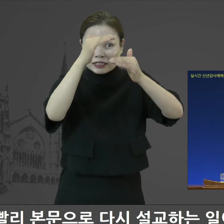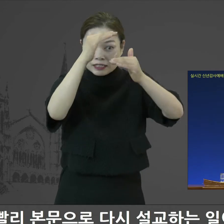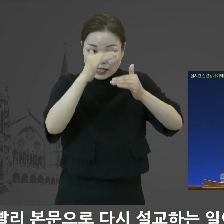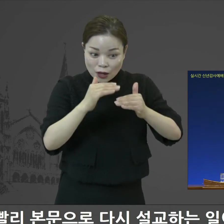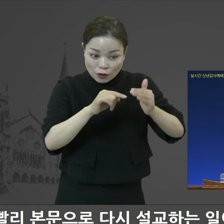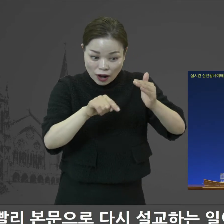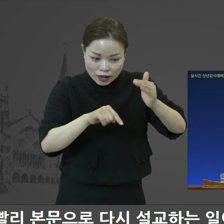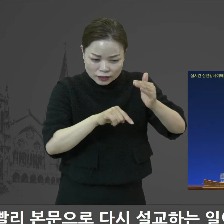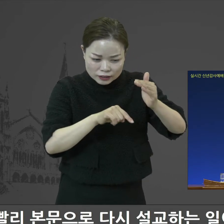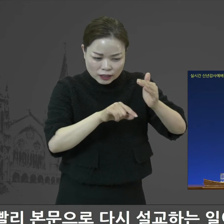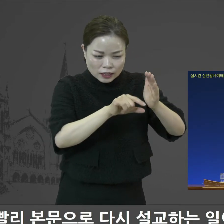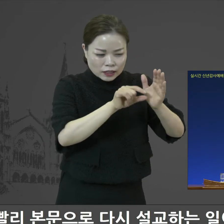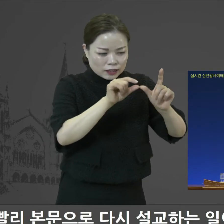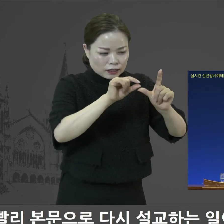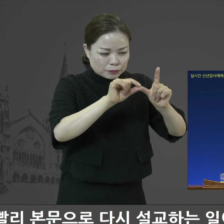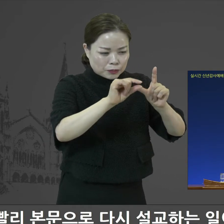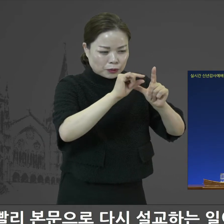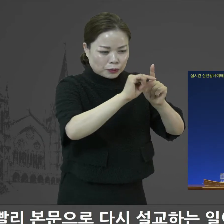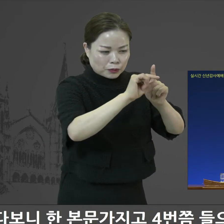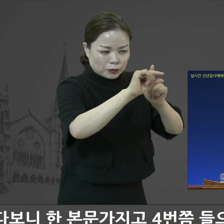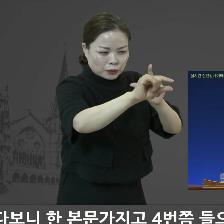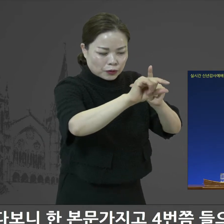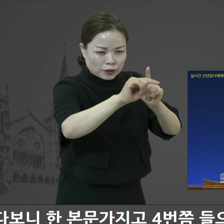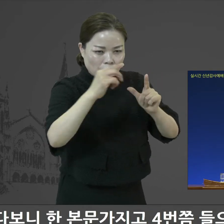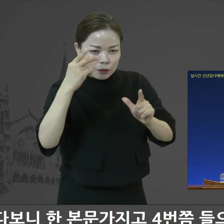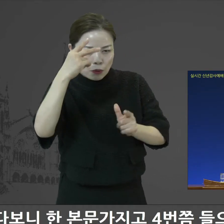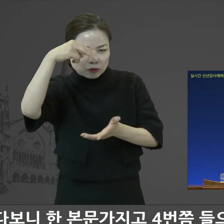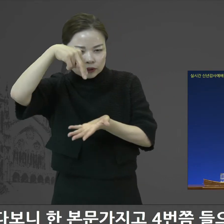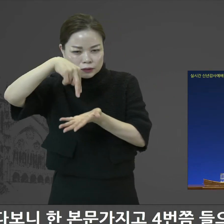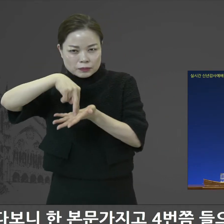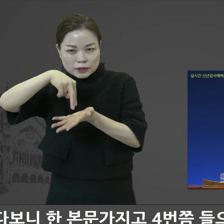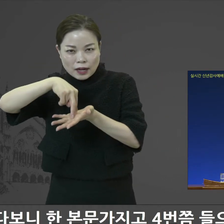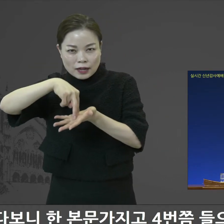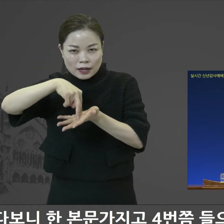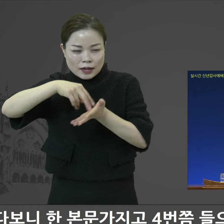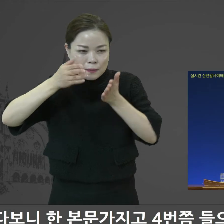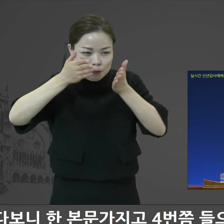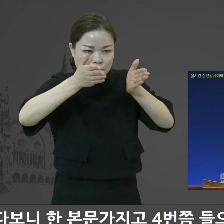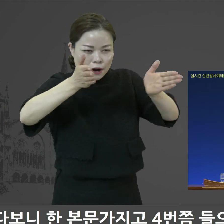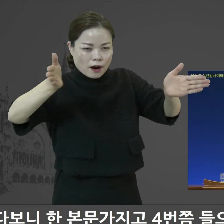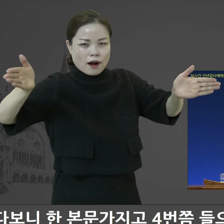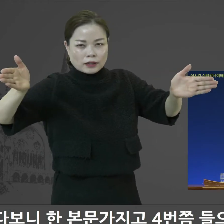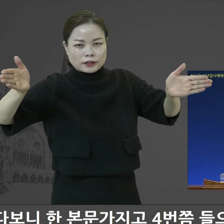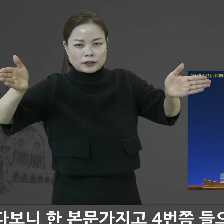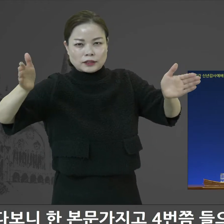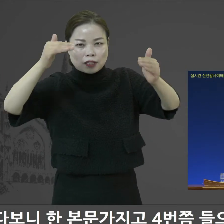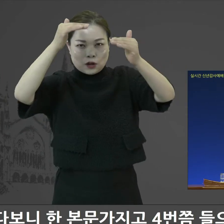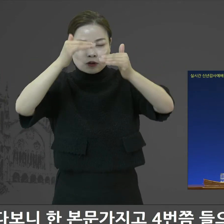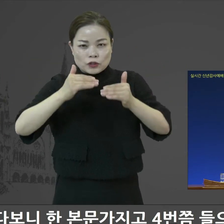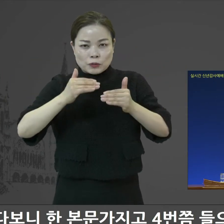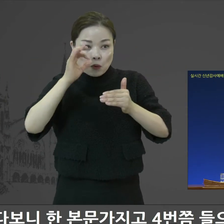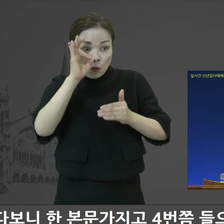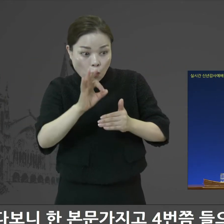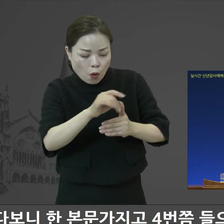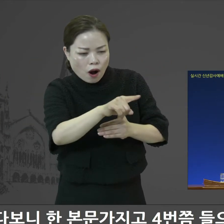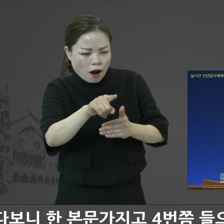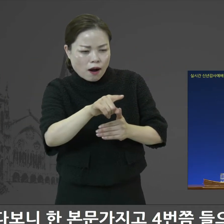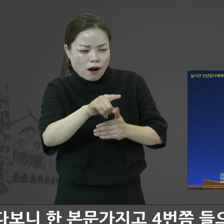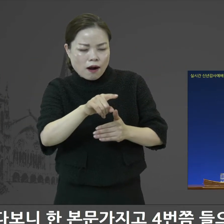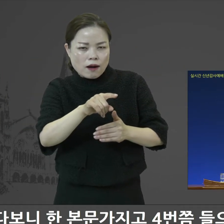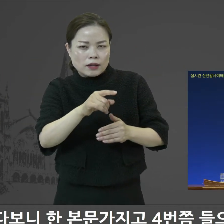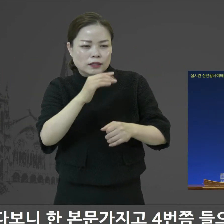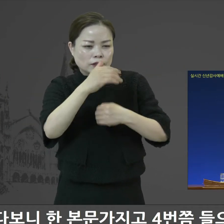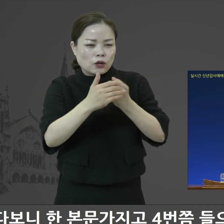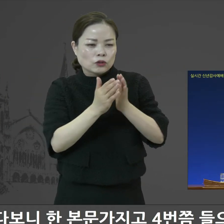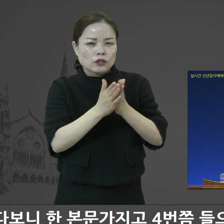있는 모습을 이런 각도 저런 각도 다른 시각으로 살피는 그런 경험들을 하면 이 본문이 그냥 성경 말씀이 자연히